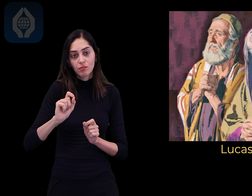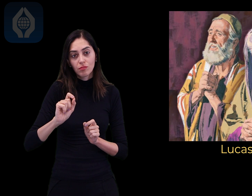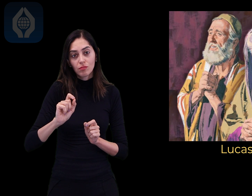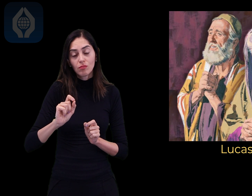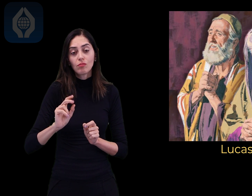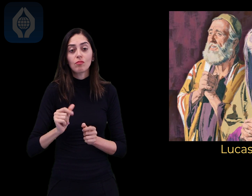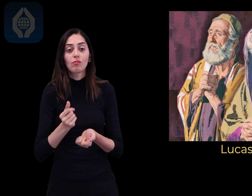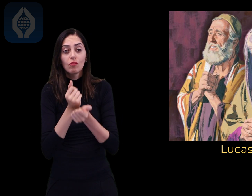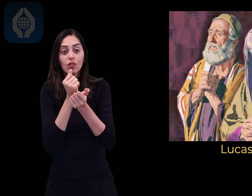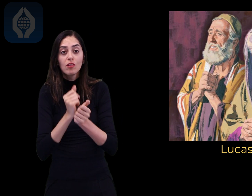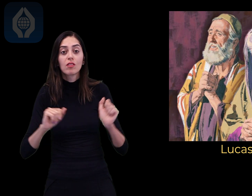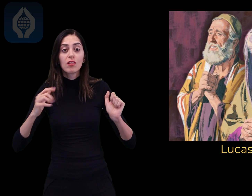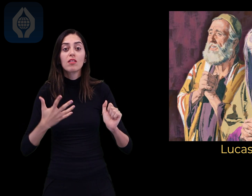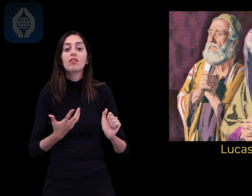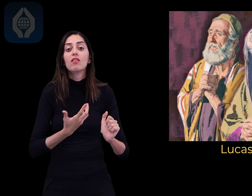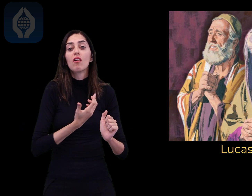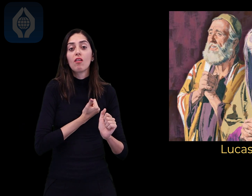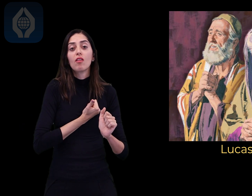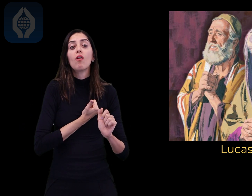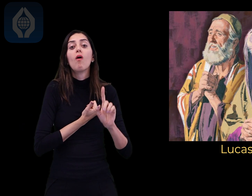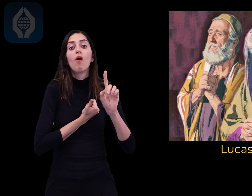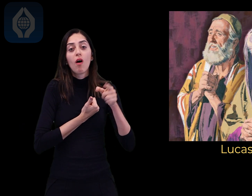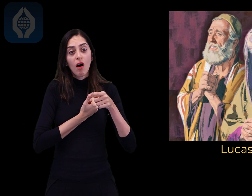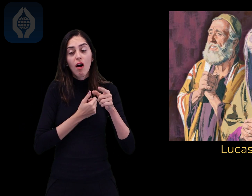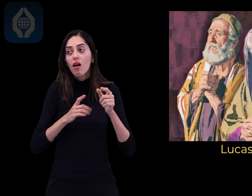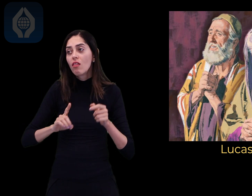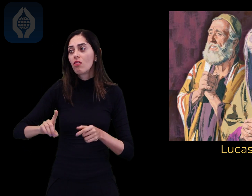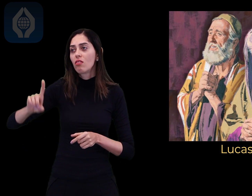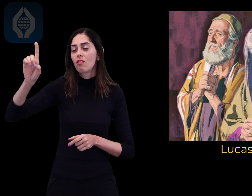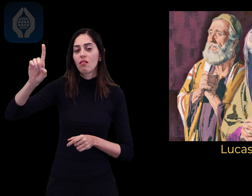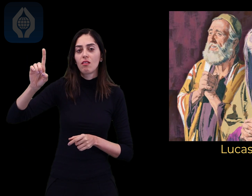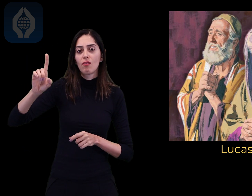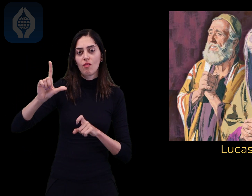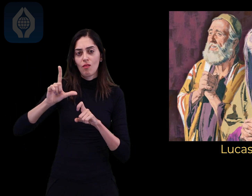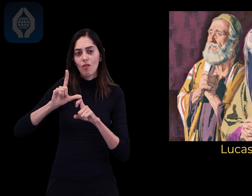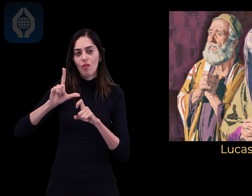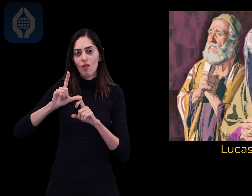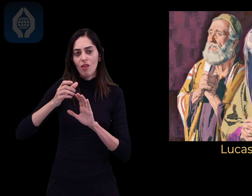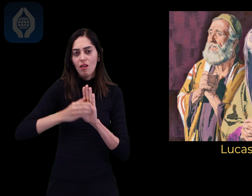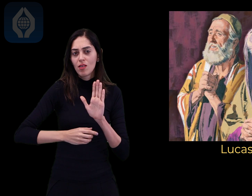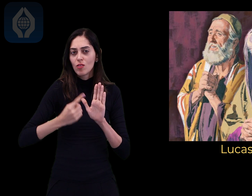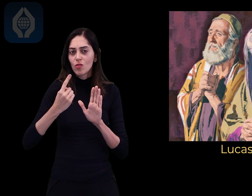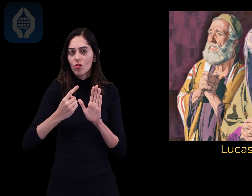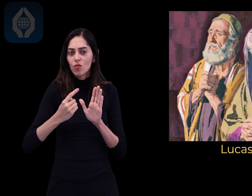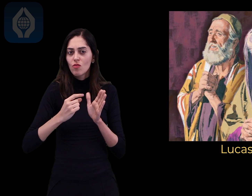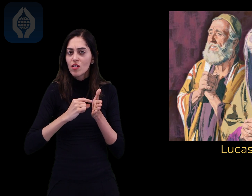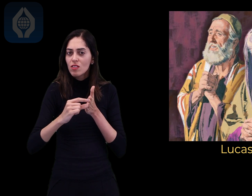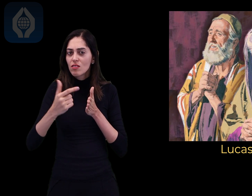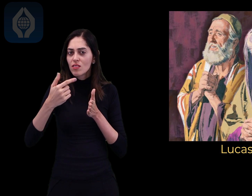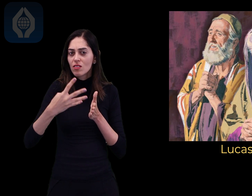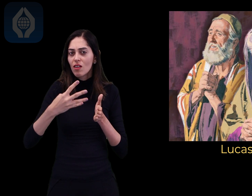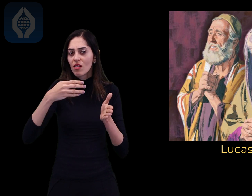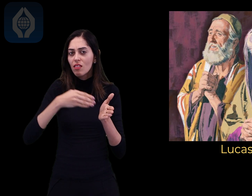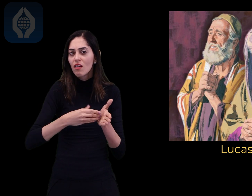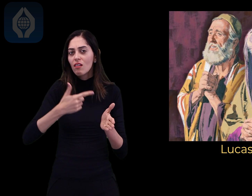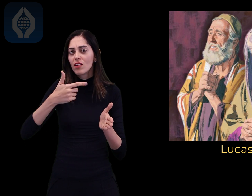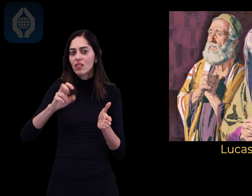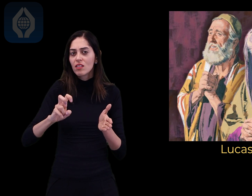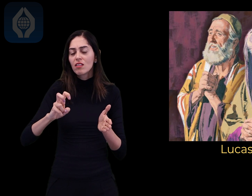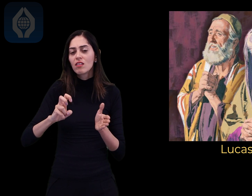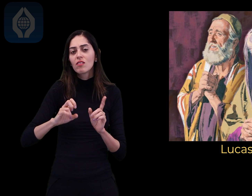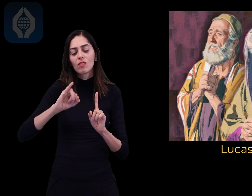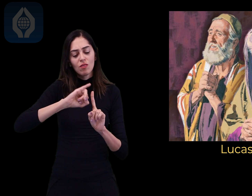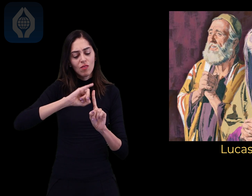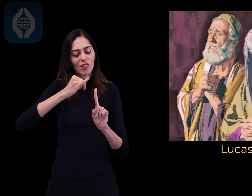Lucas 1:24-25, Isabel sabia que tinha sido o Senhor quem a capacitaria para ter um filho. Ela